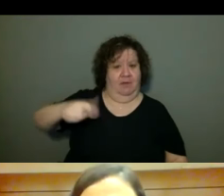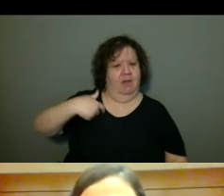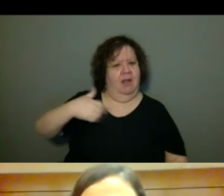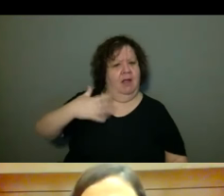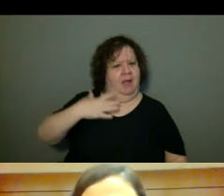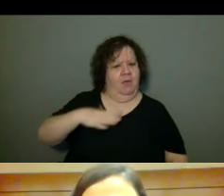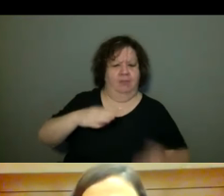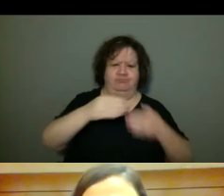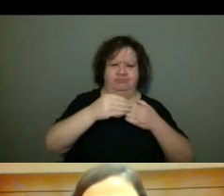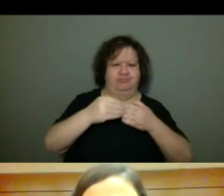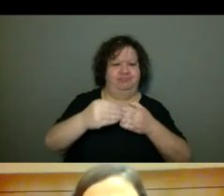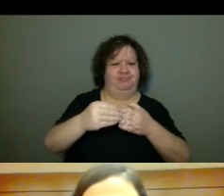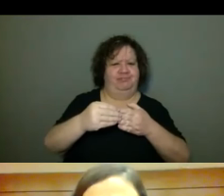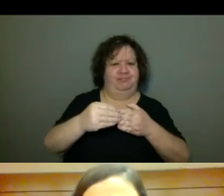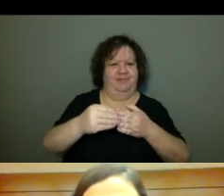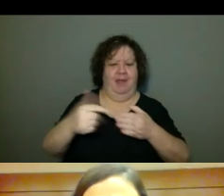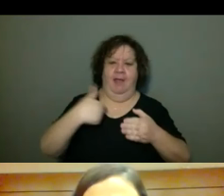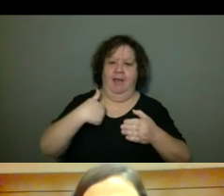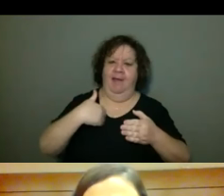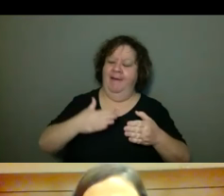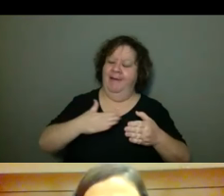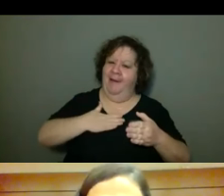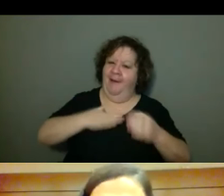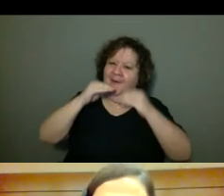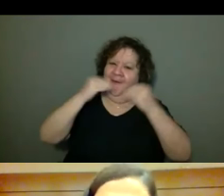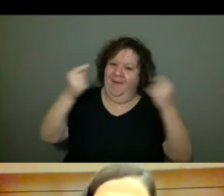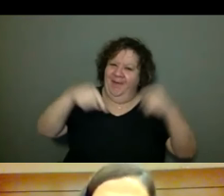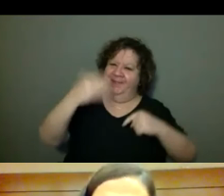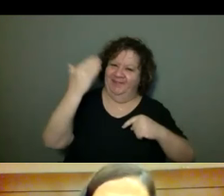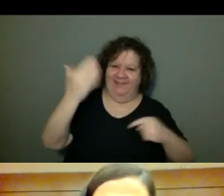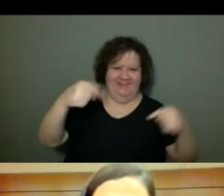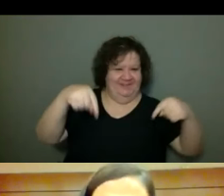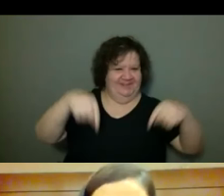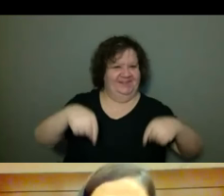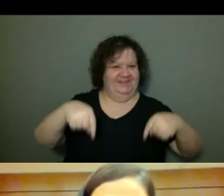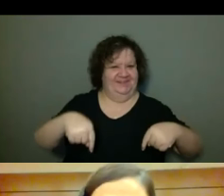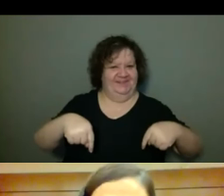Hãy bỏ lỡ dẫn